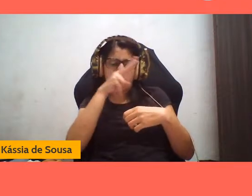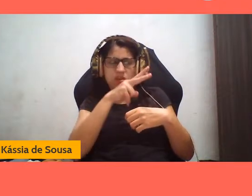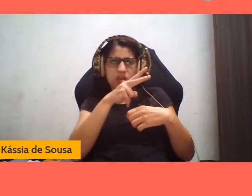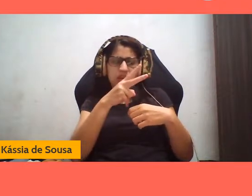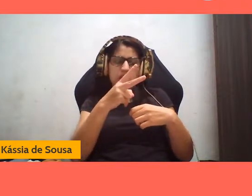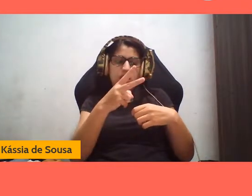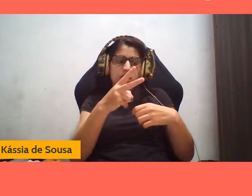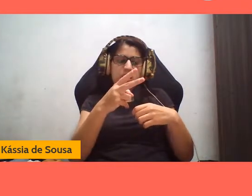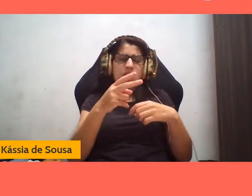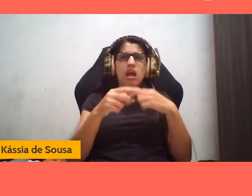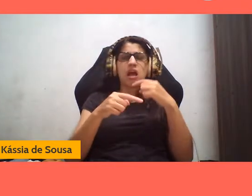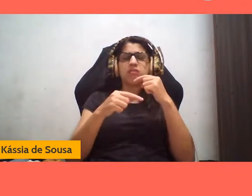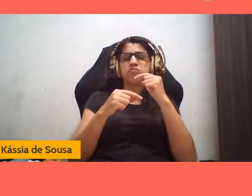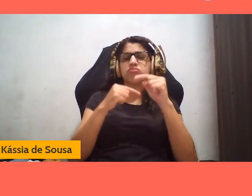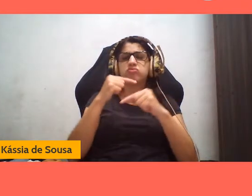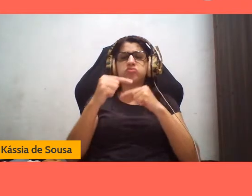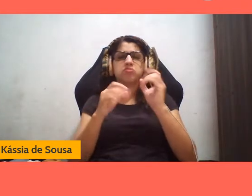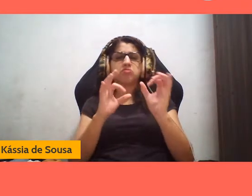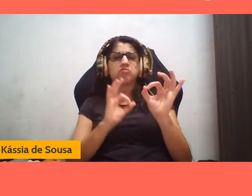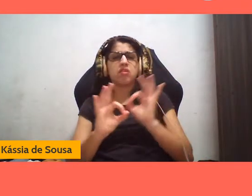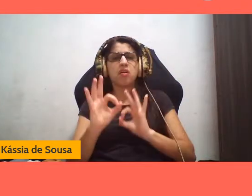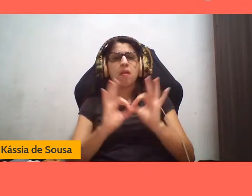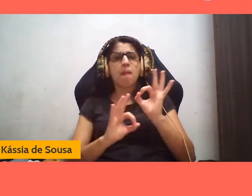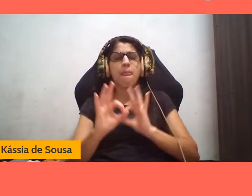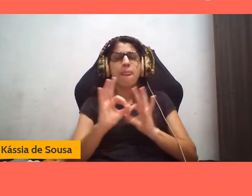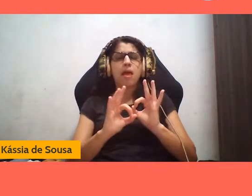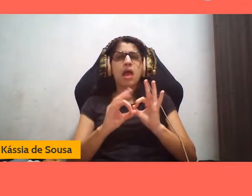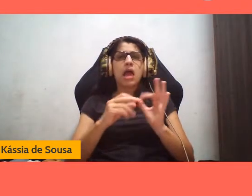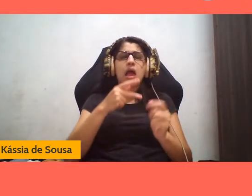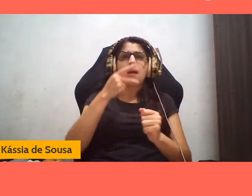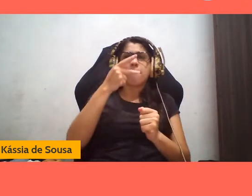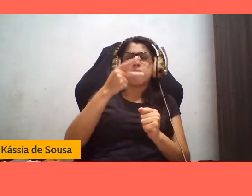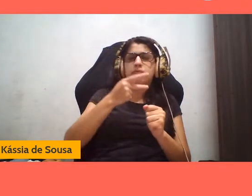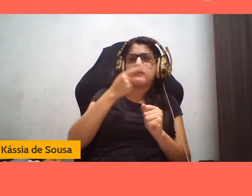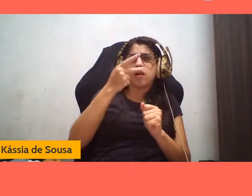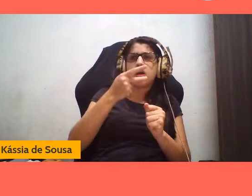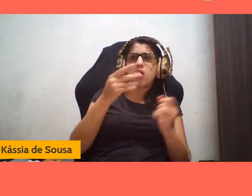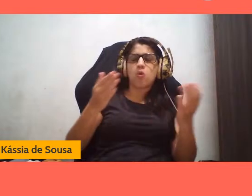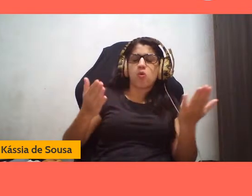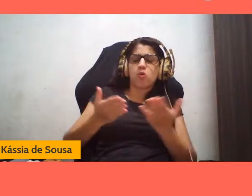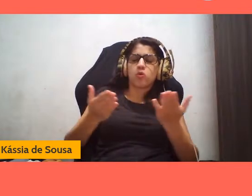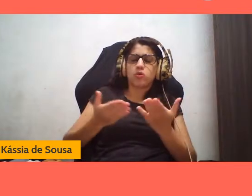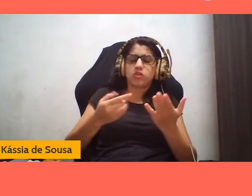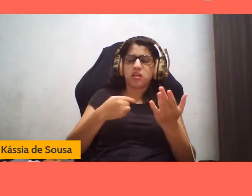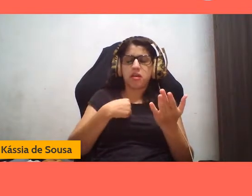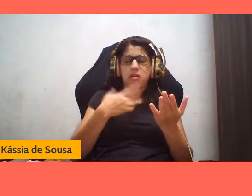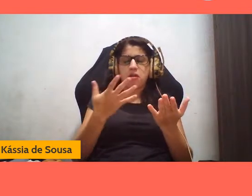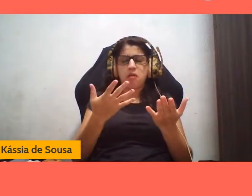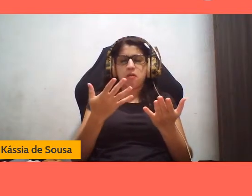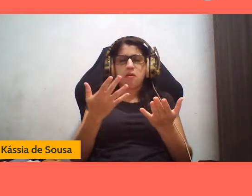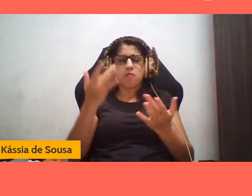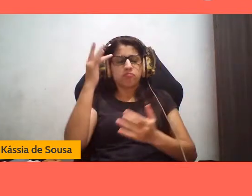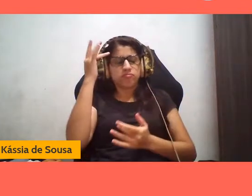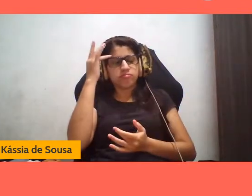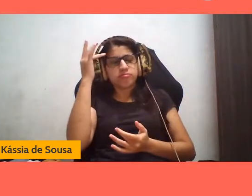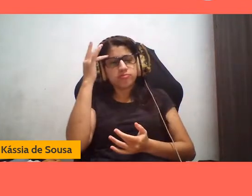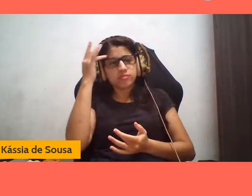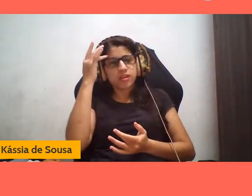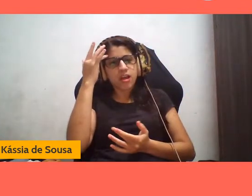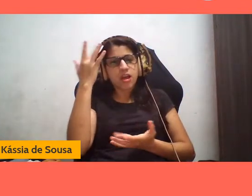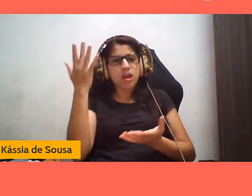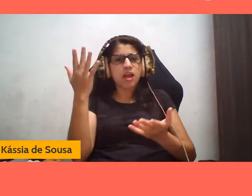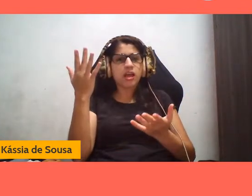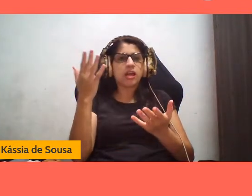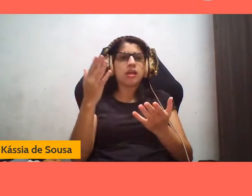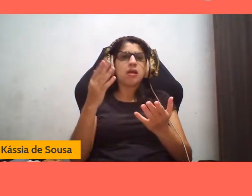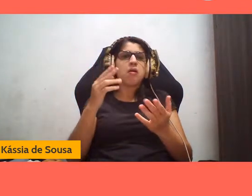minha preparação para esta fala hoje à noite, achei o meu exemplar do